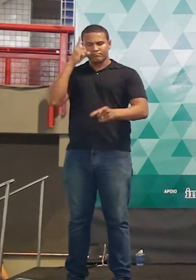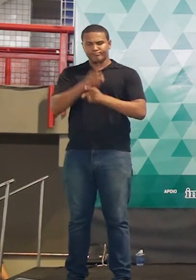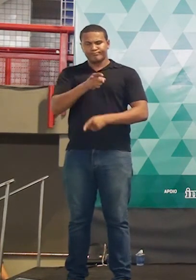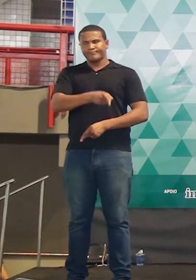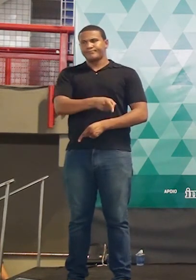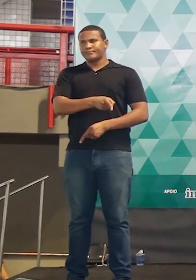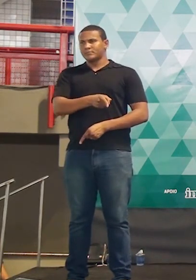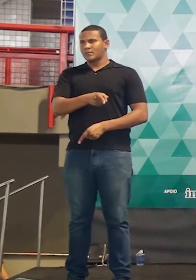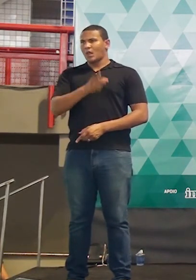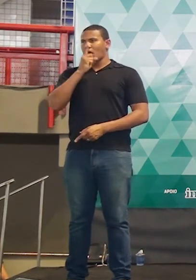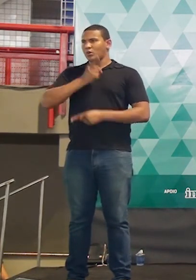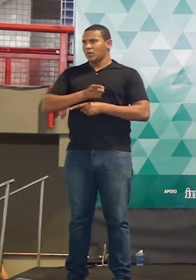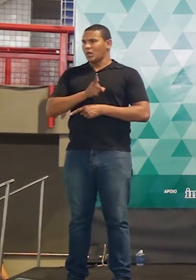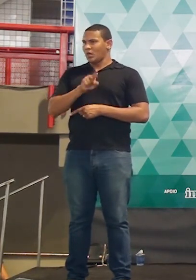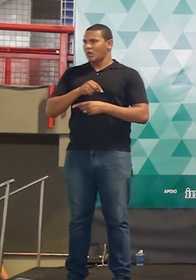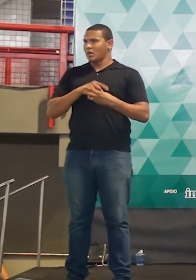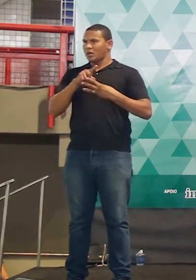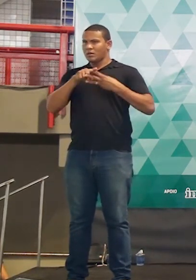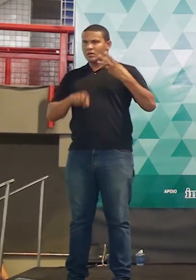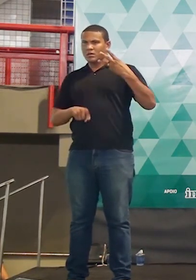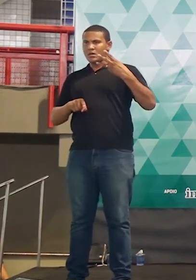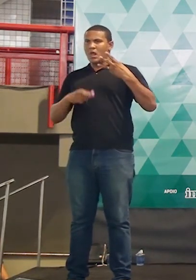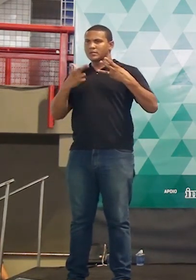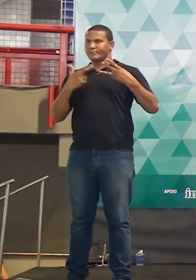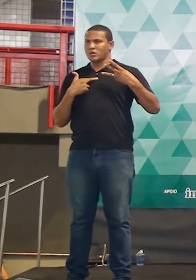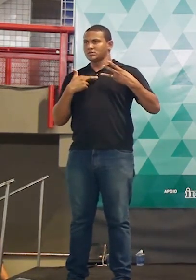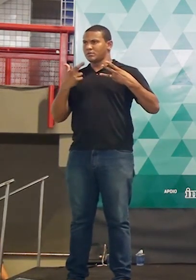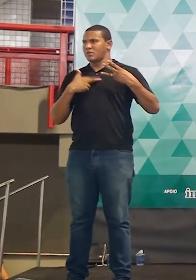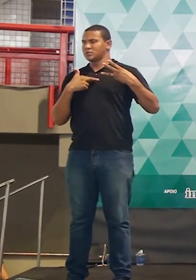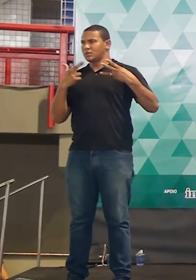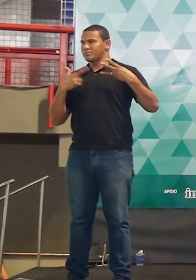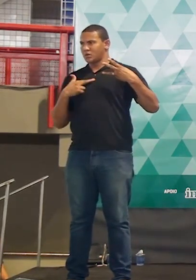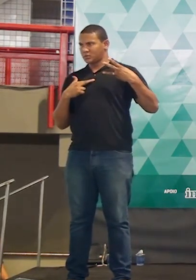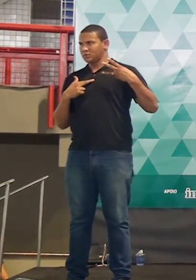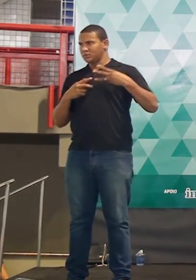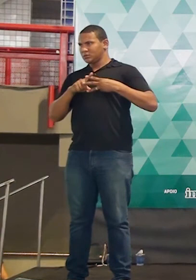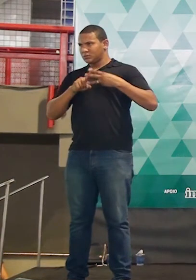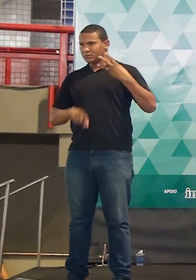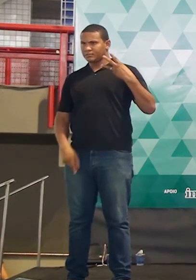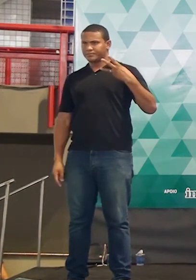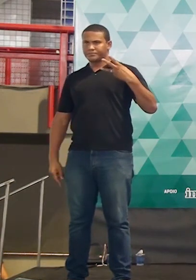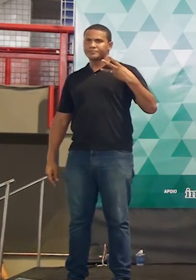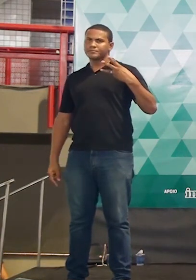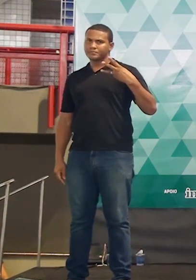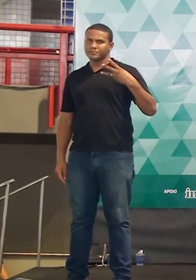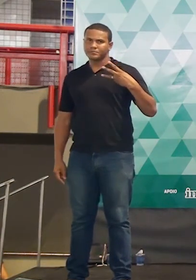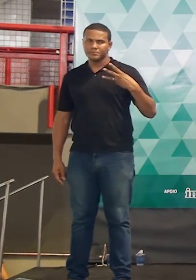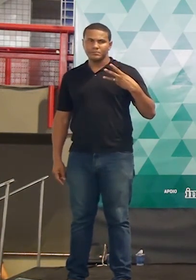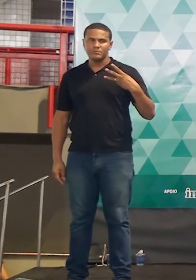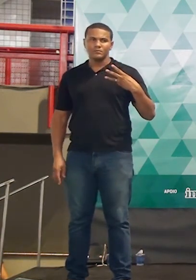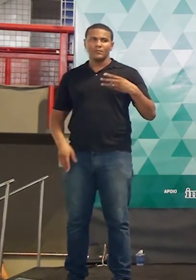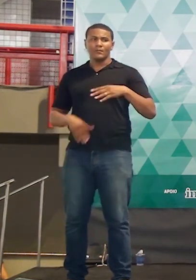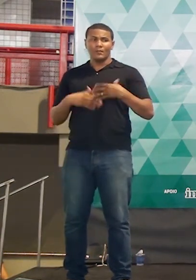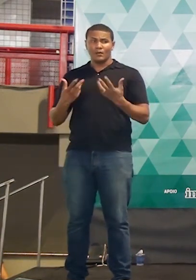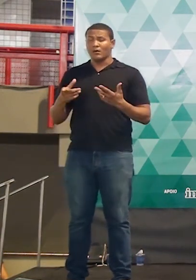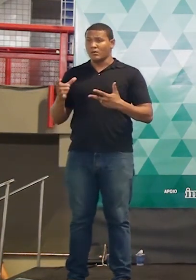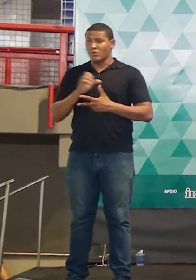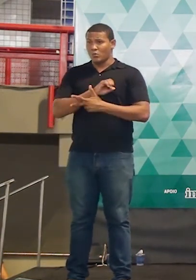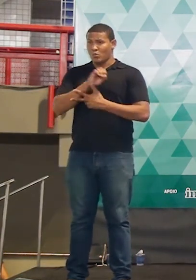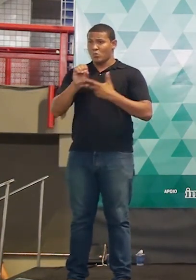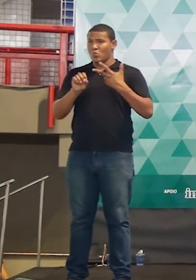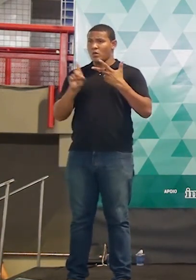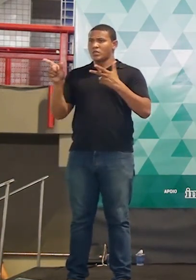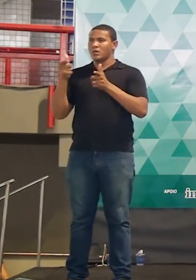3 respostas. Quem, o que essa pessoa vai fazer e como ela vai fazer. O Enem chama